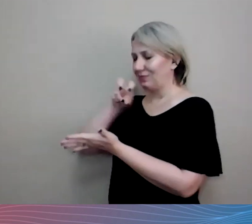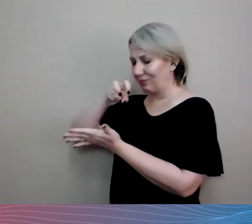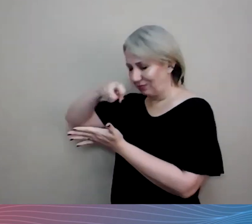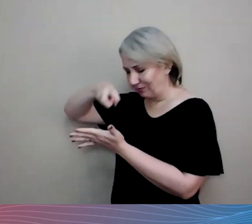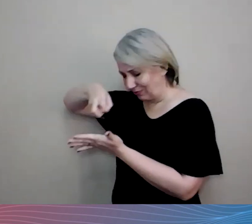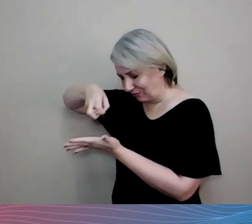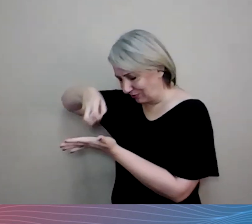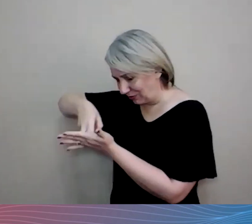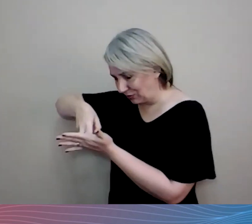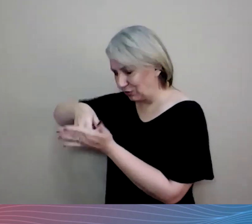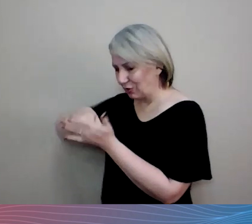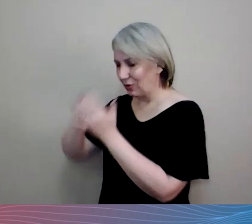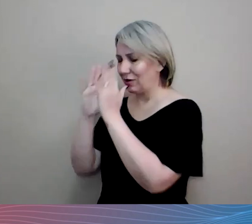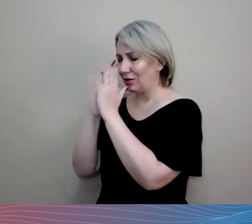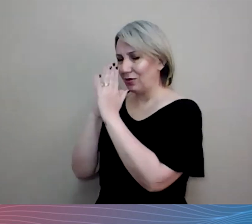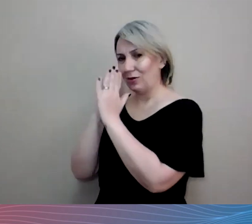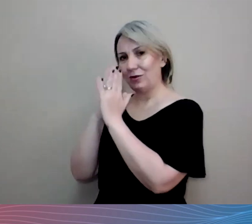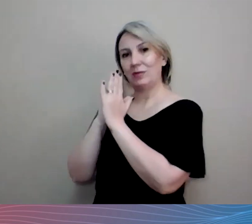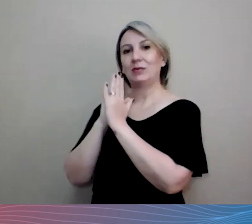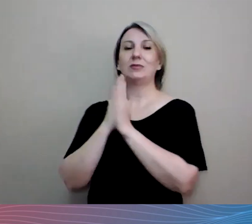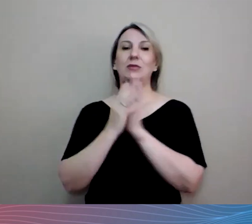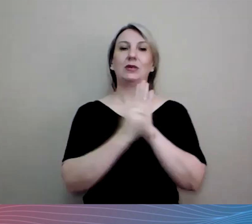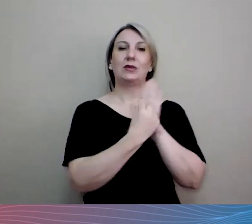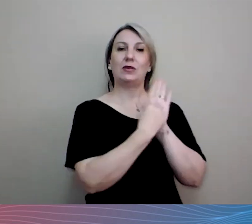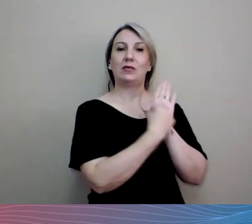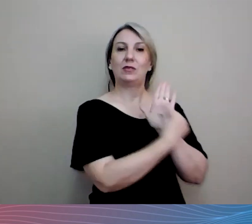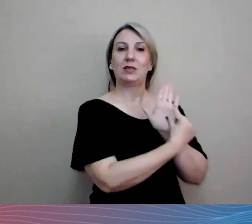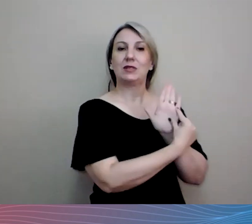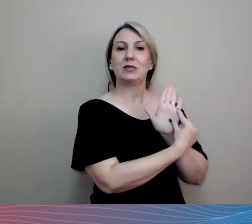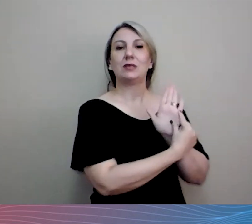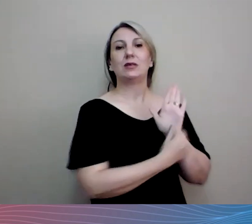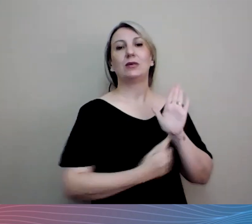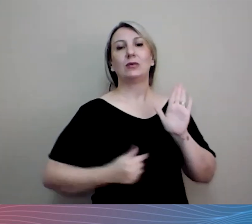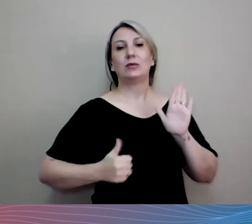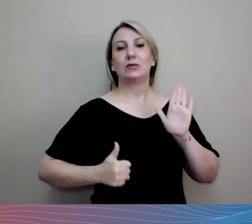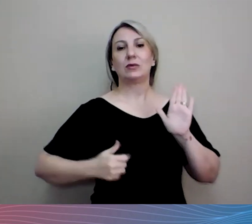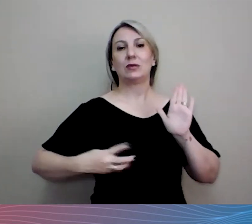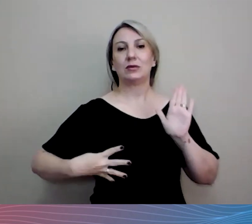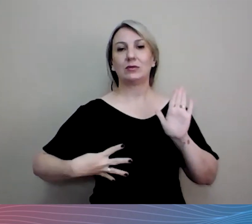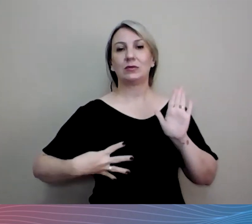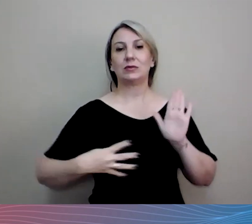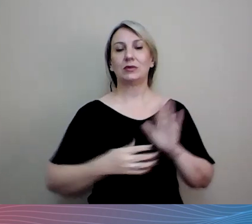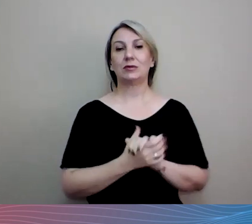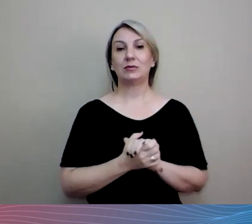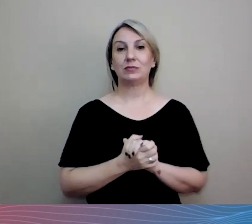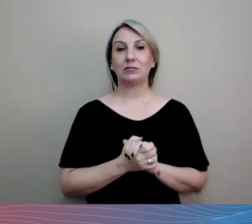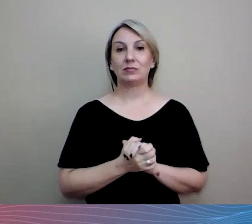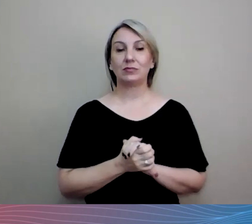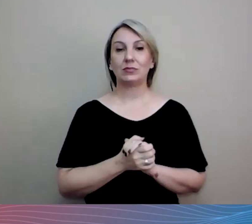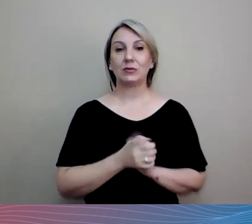Para que o apóstolo também precisa preparar a igreja